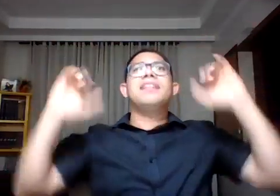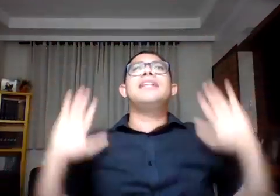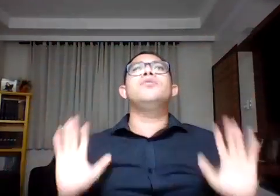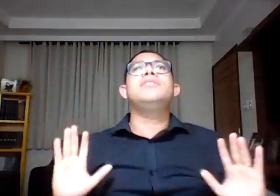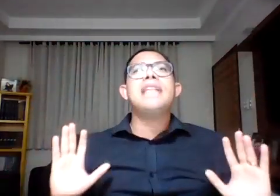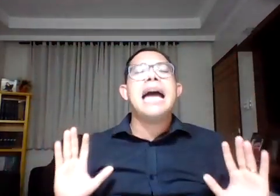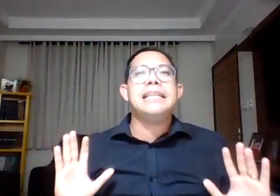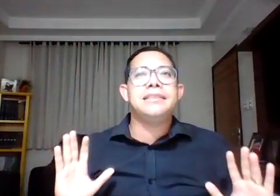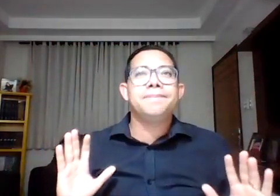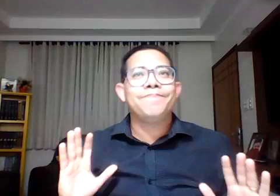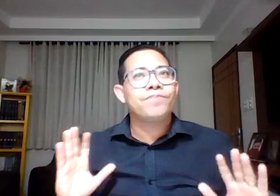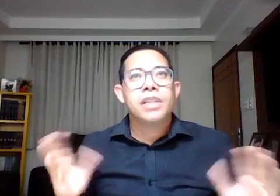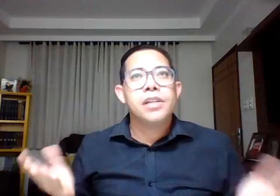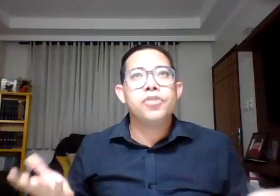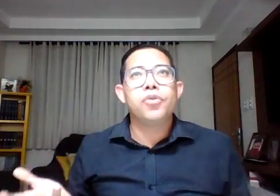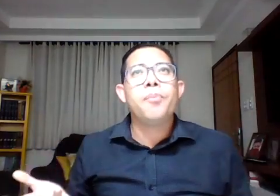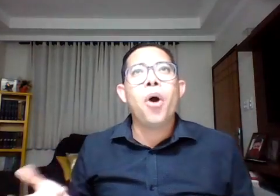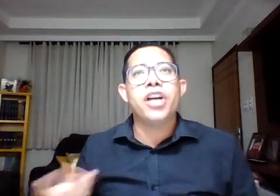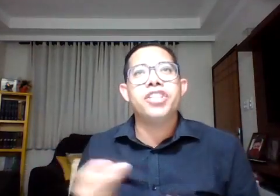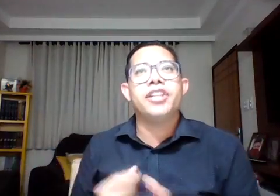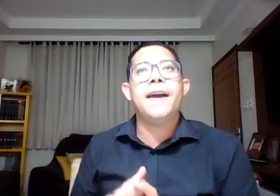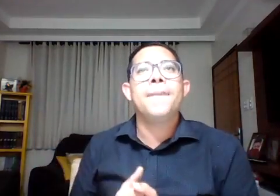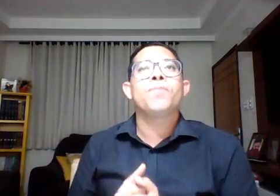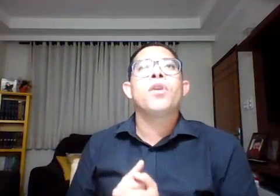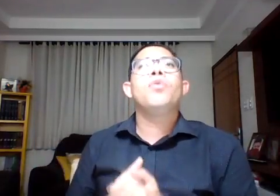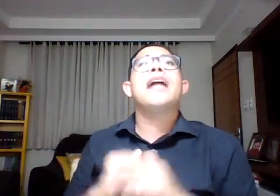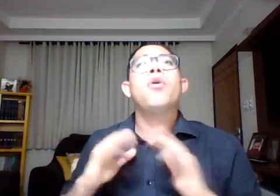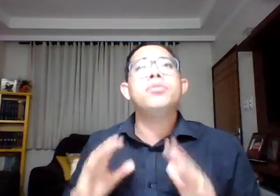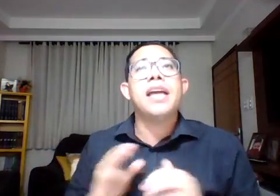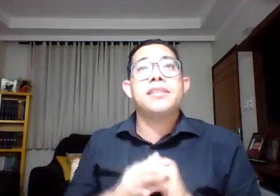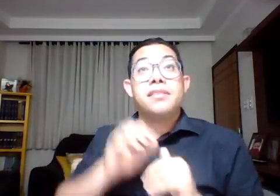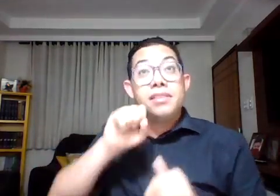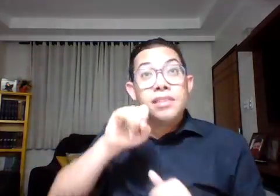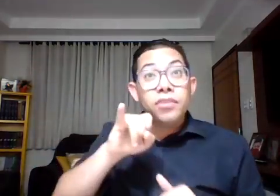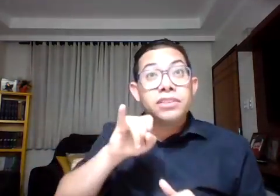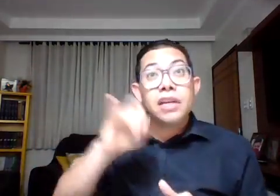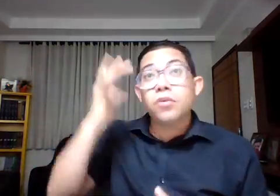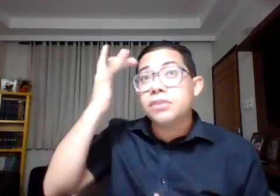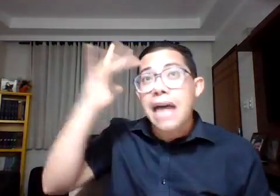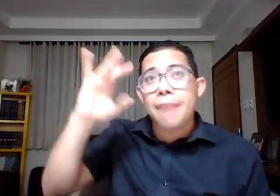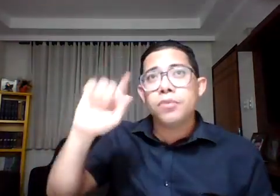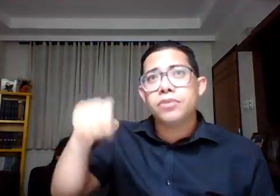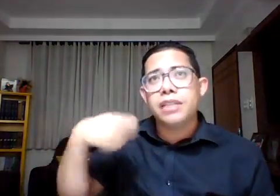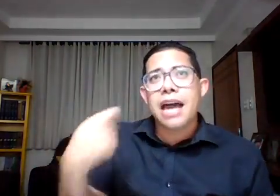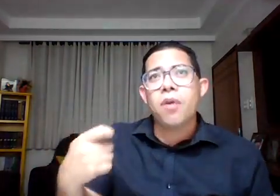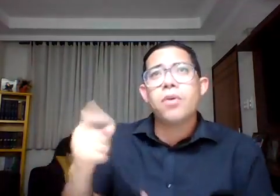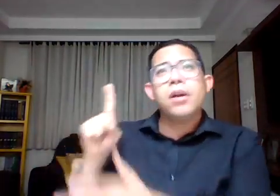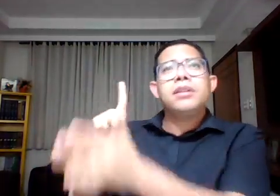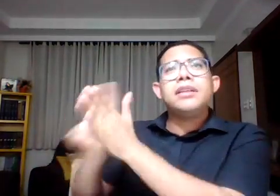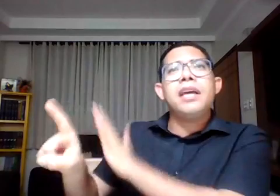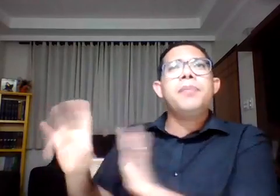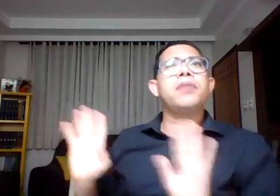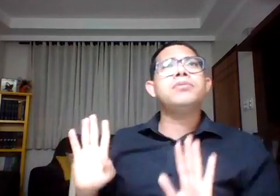inventando sinais. Isso não pode, né? O que acontece? Se você não sabe um sinal, você tem que